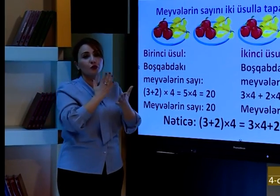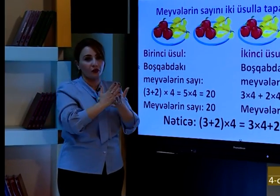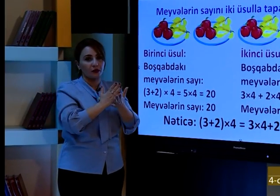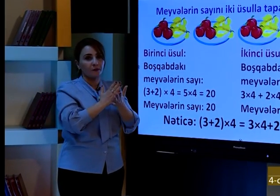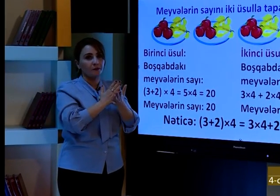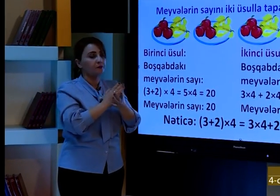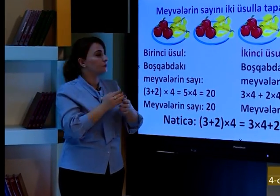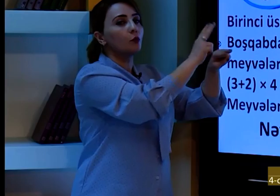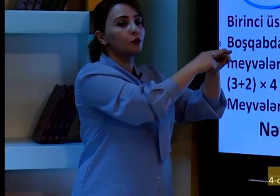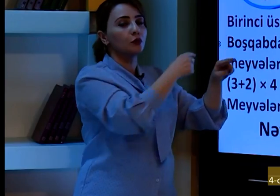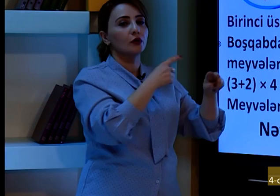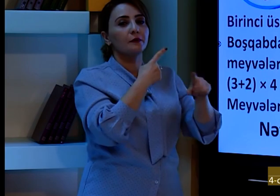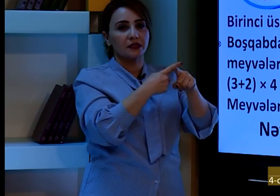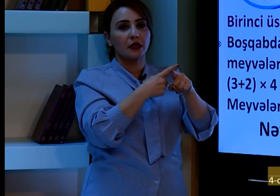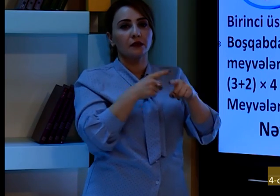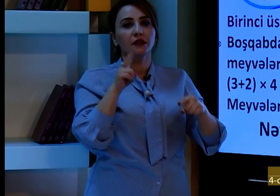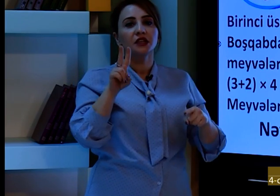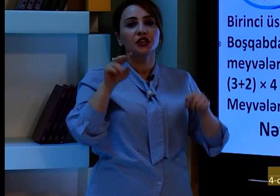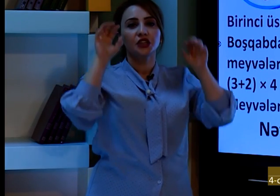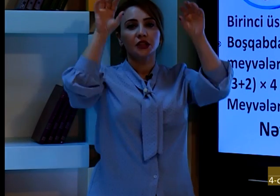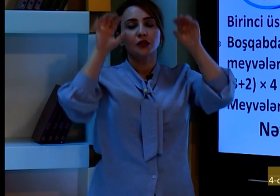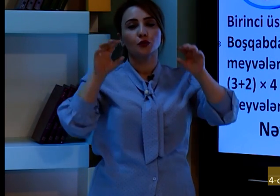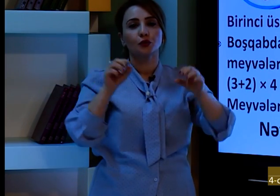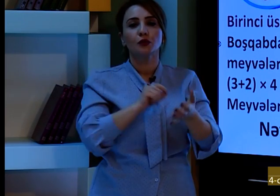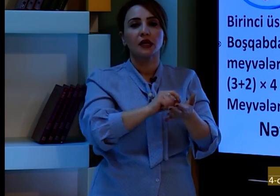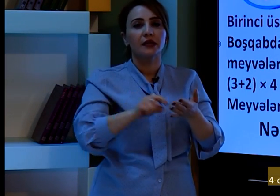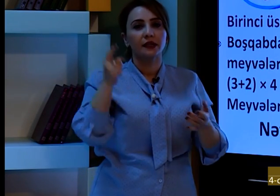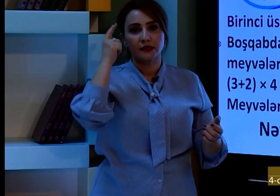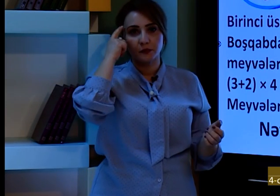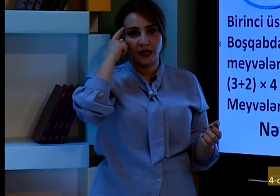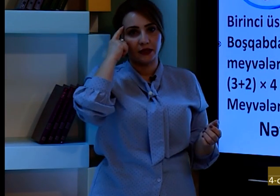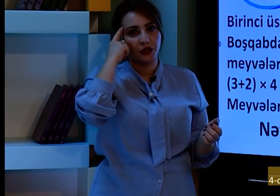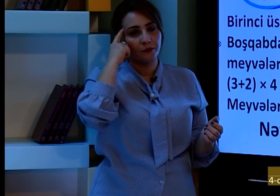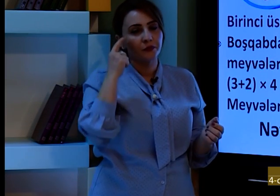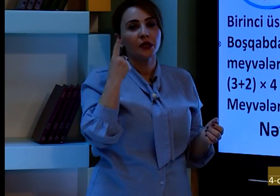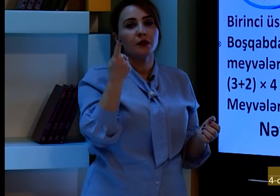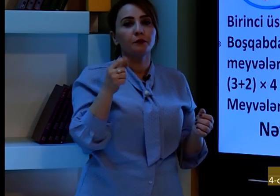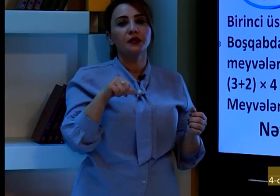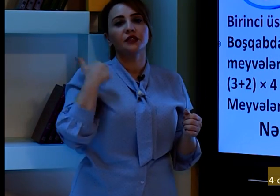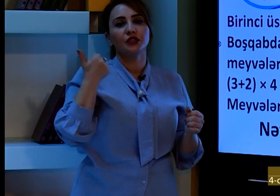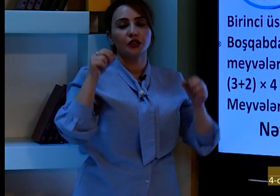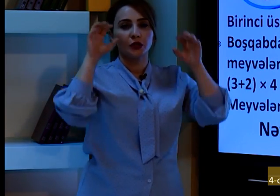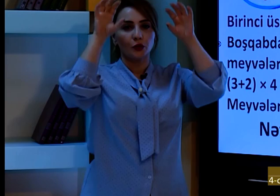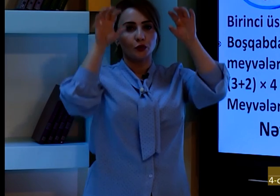var. Bu misalı 2 üsulla yaza bilərik. Birinci